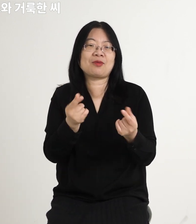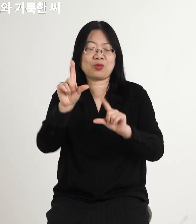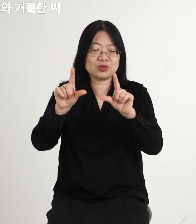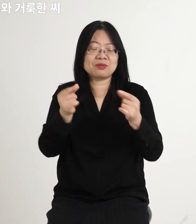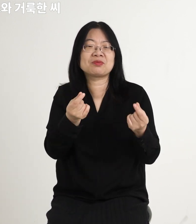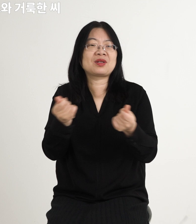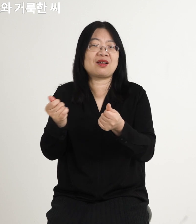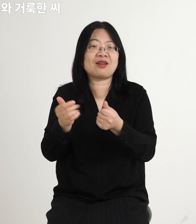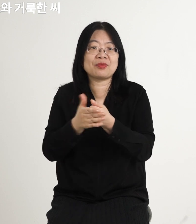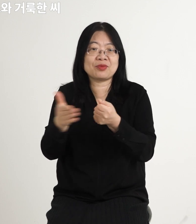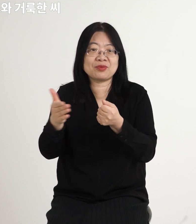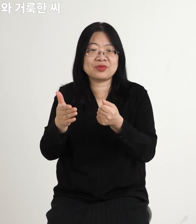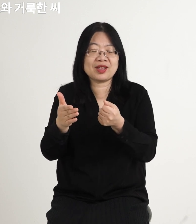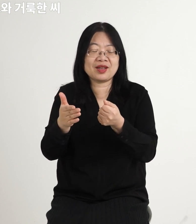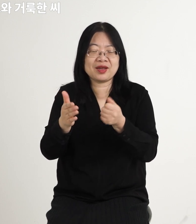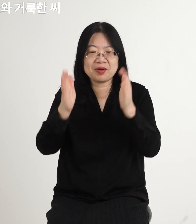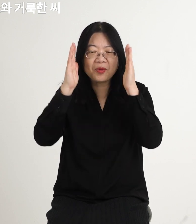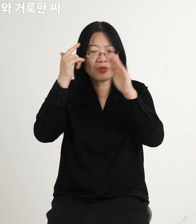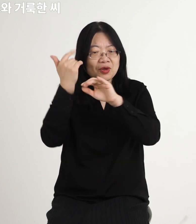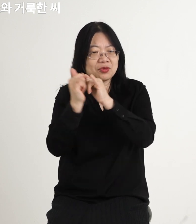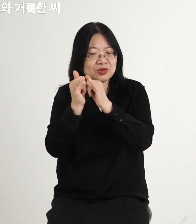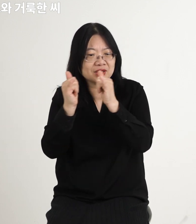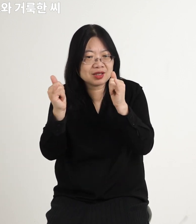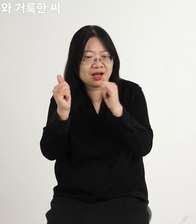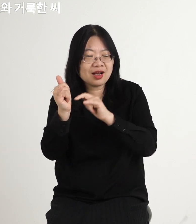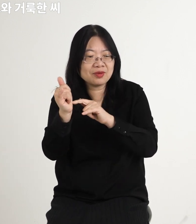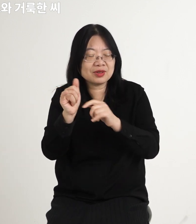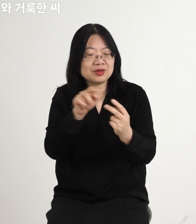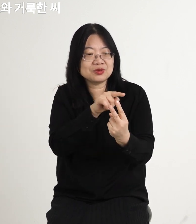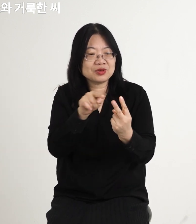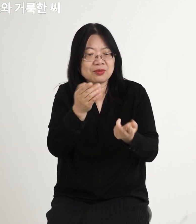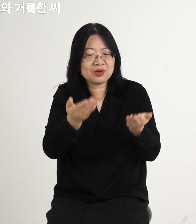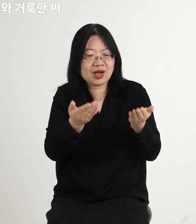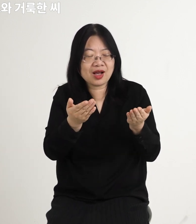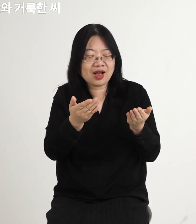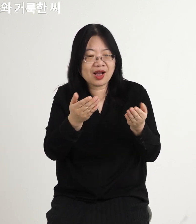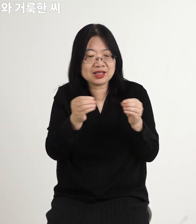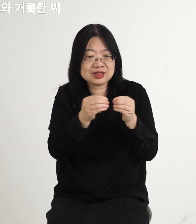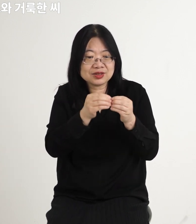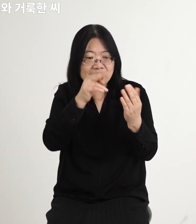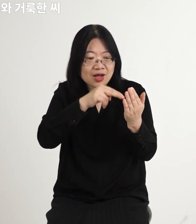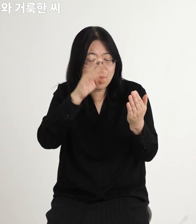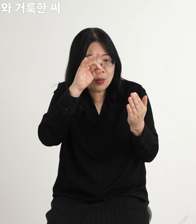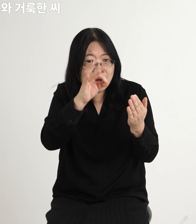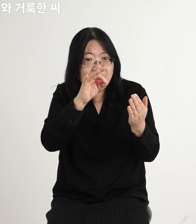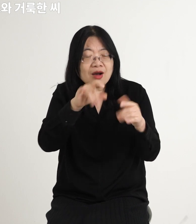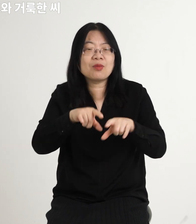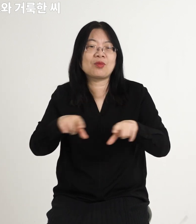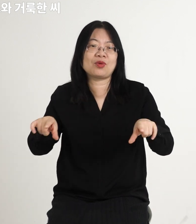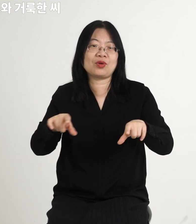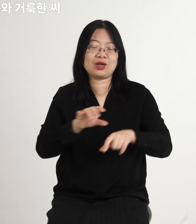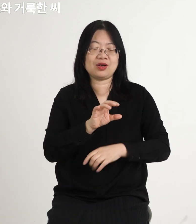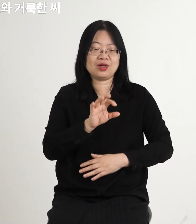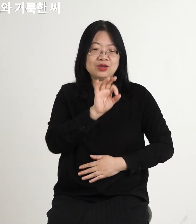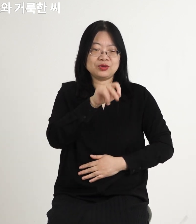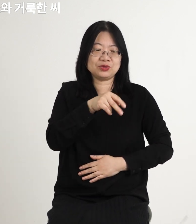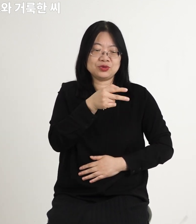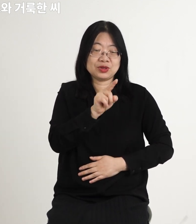대한 학자들의 글들을 좀 찾아봤더니 이거는 보편적으로 유다와